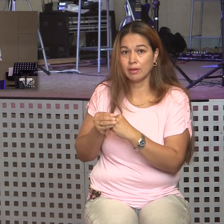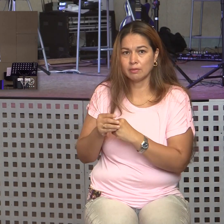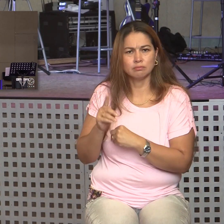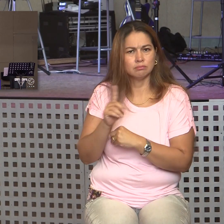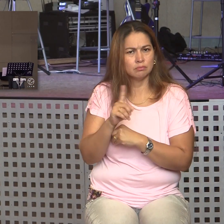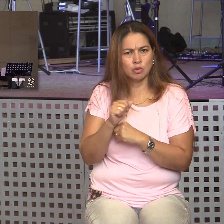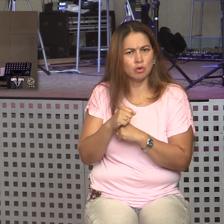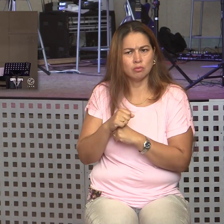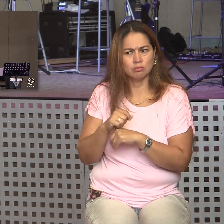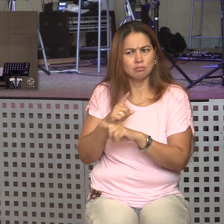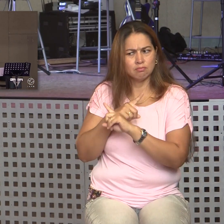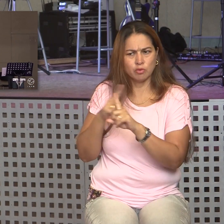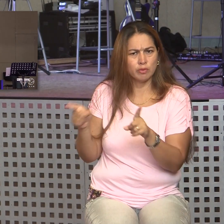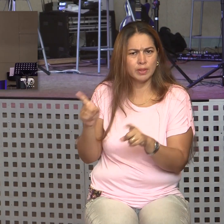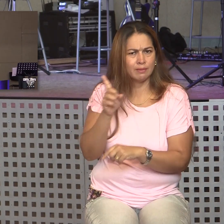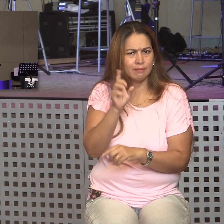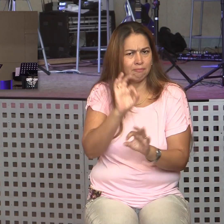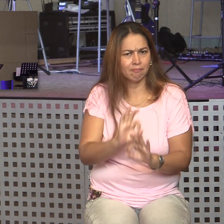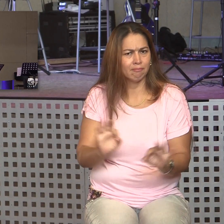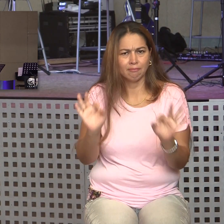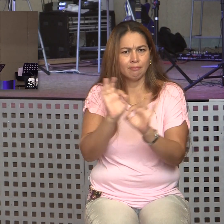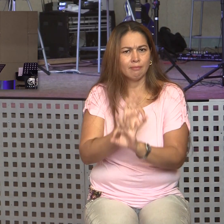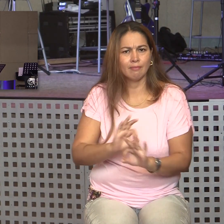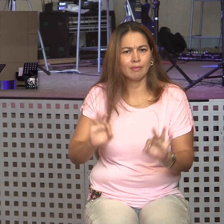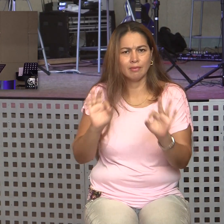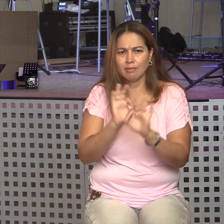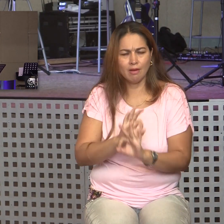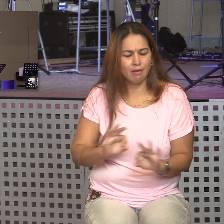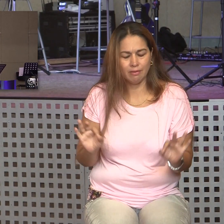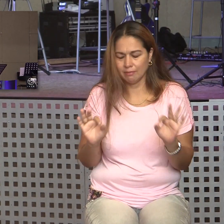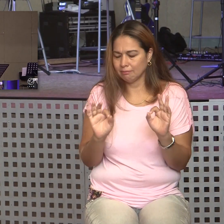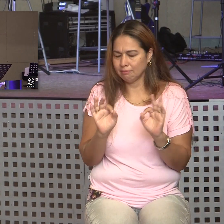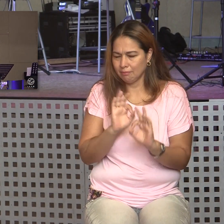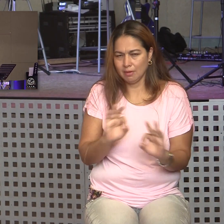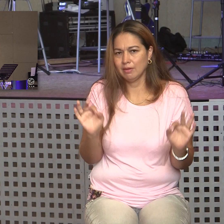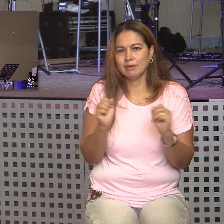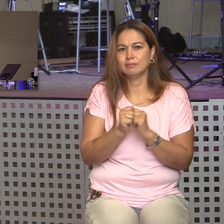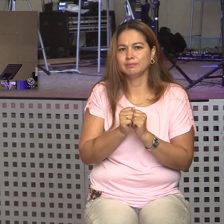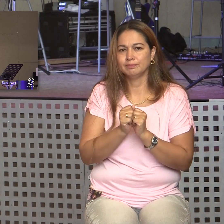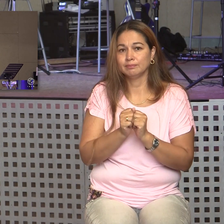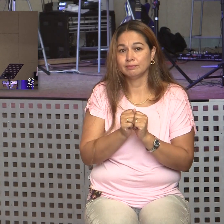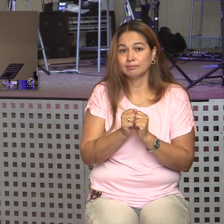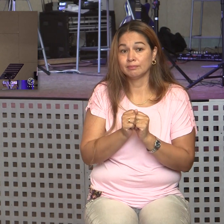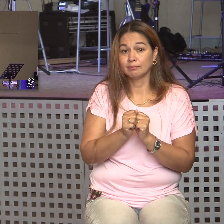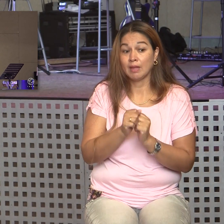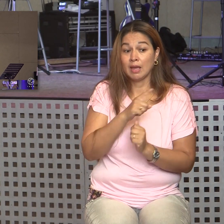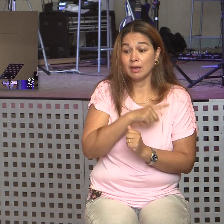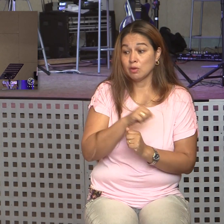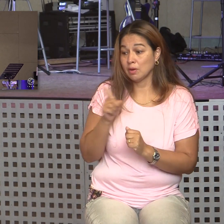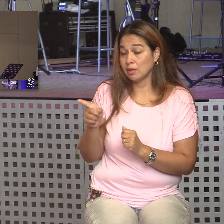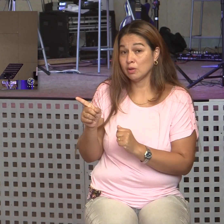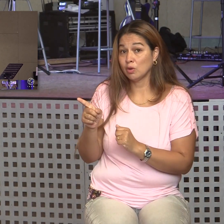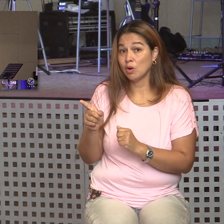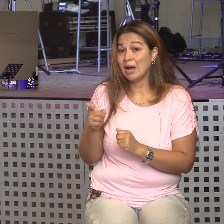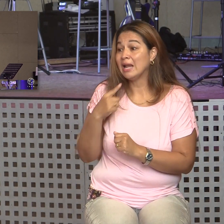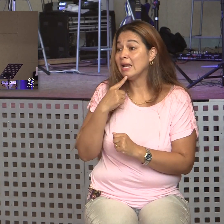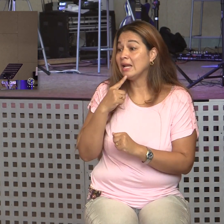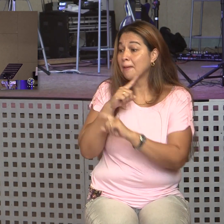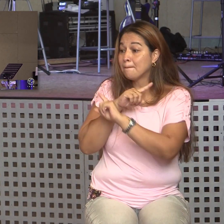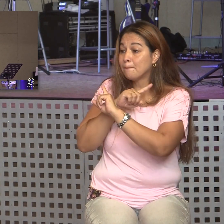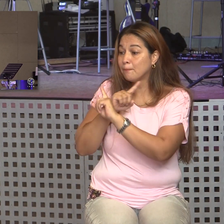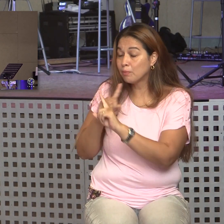sanidad, no se os ocurra hacer ningún milagro. No le dicen eso. Les dicen no se os